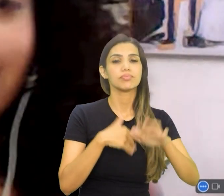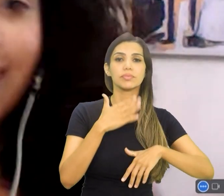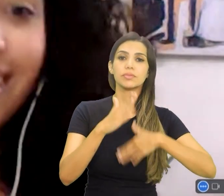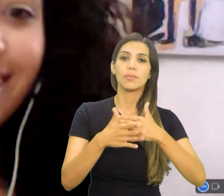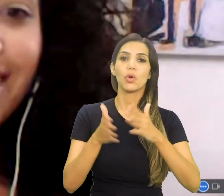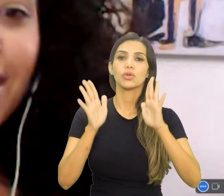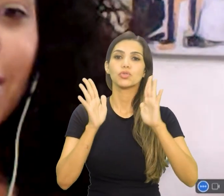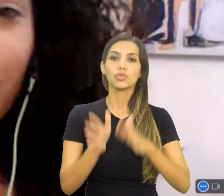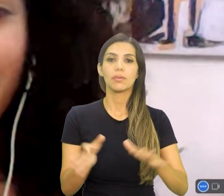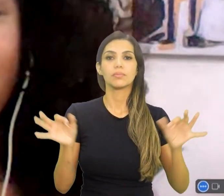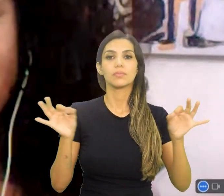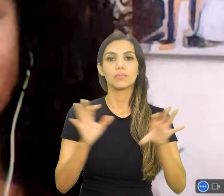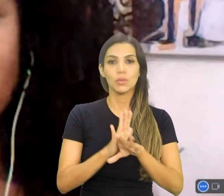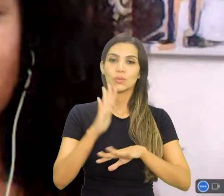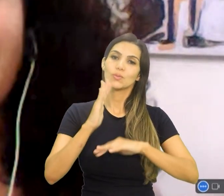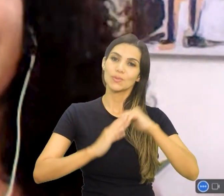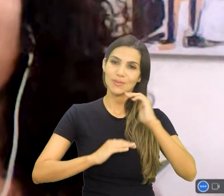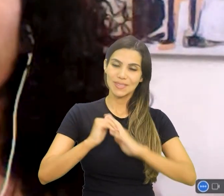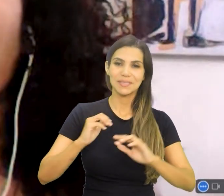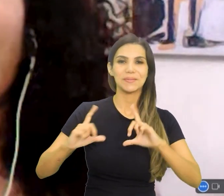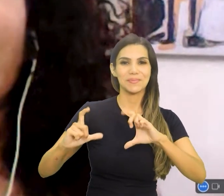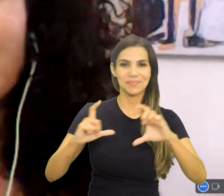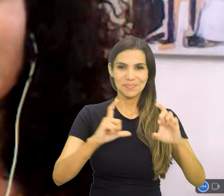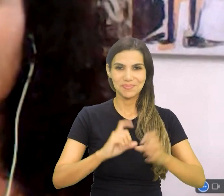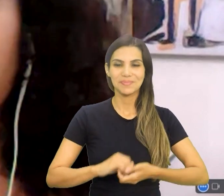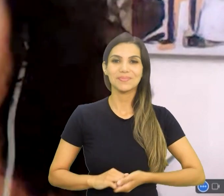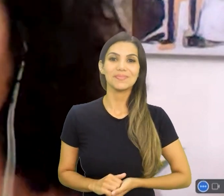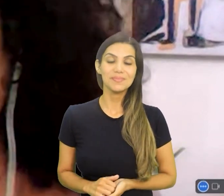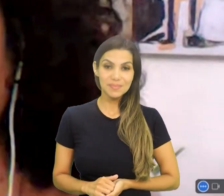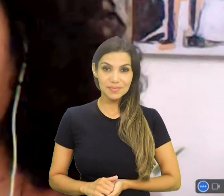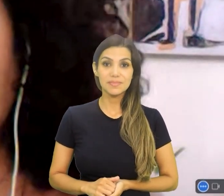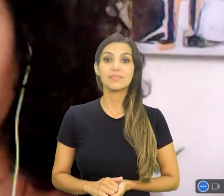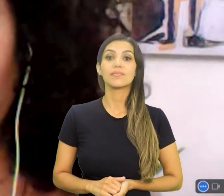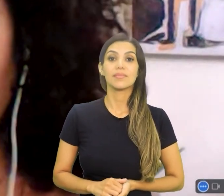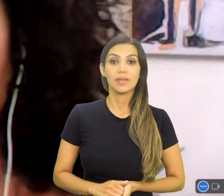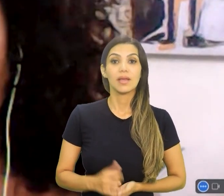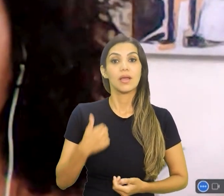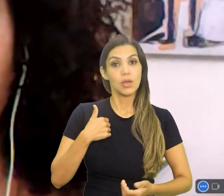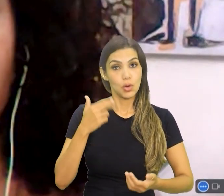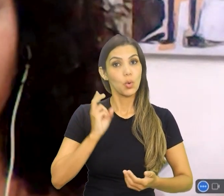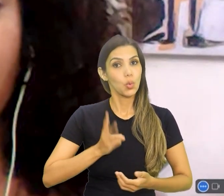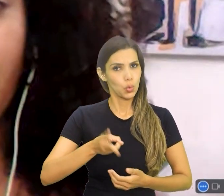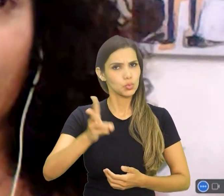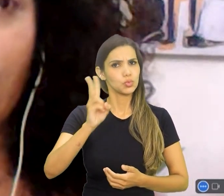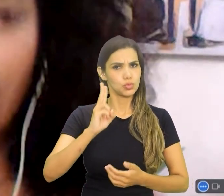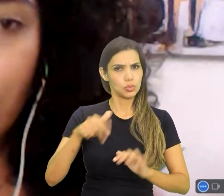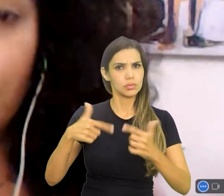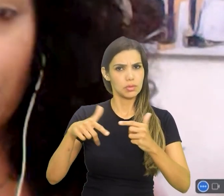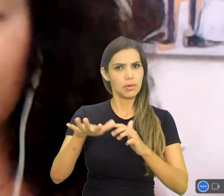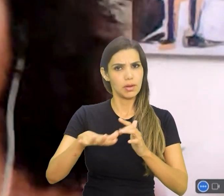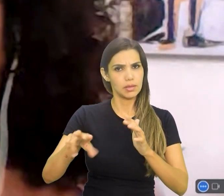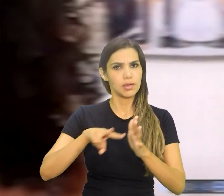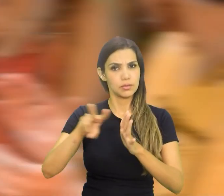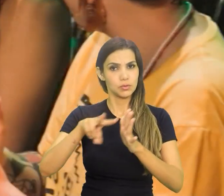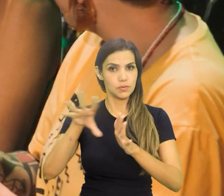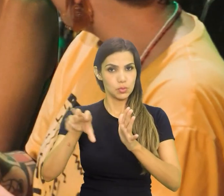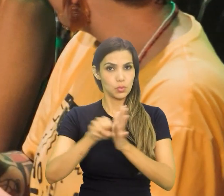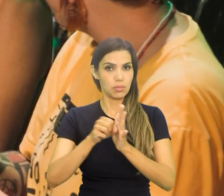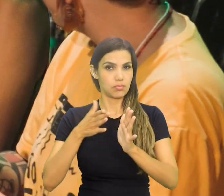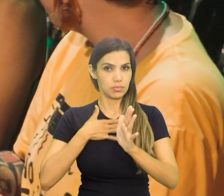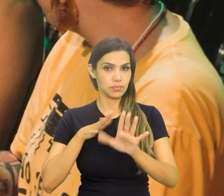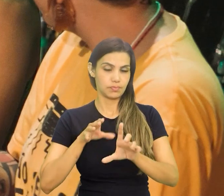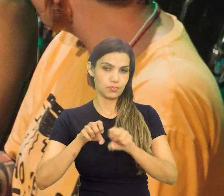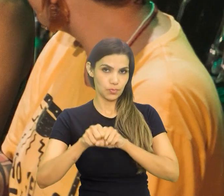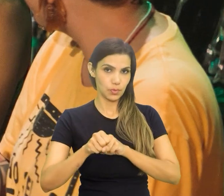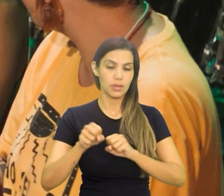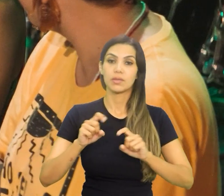vi, já era isso. Mas eu também não deixei de trabalhar com audiovisual, né? Porque é a minha formação.